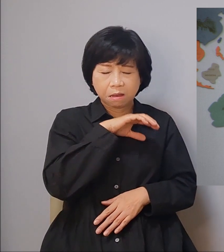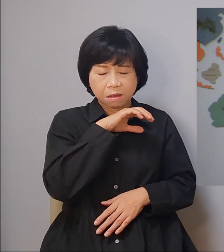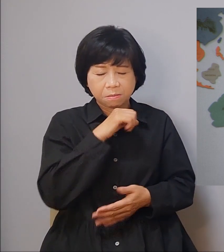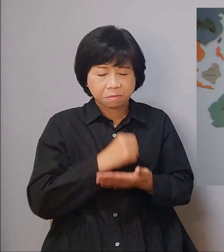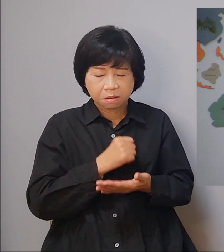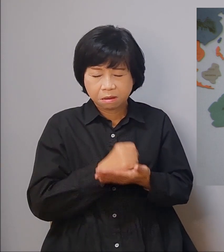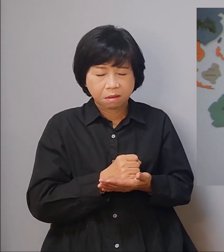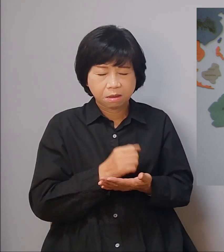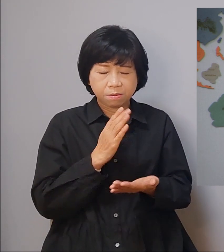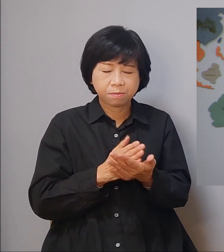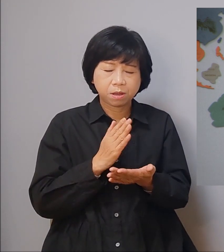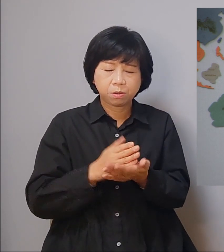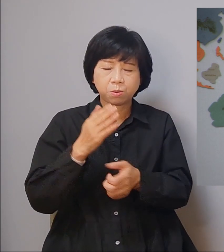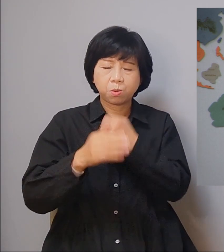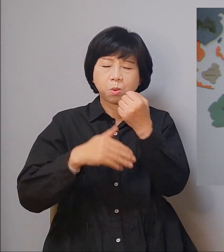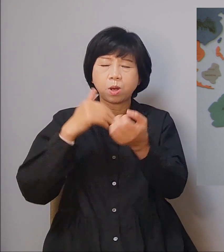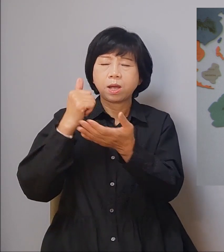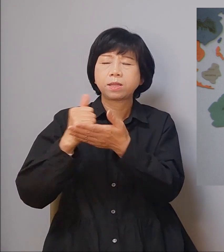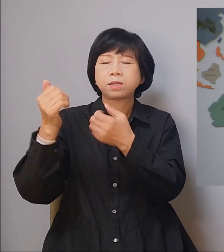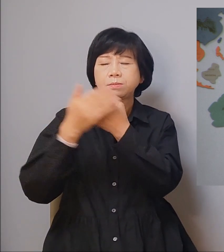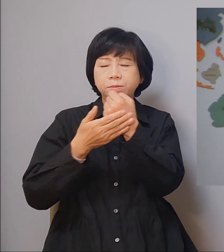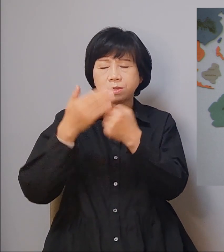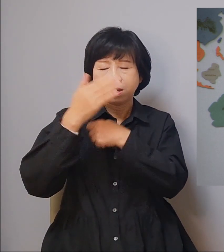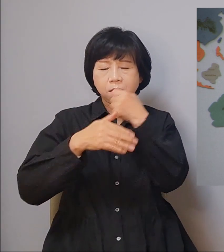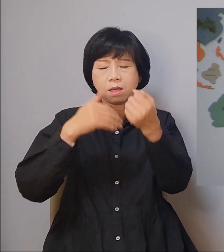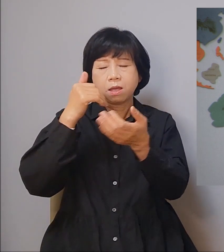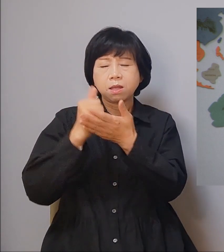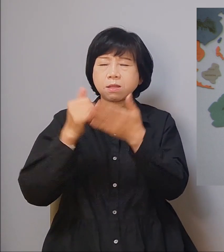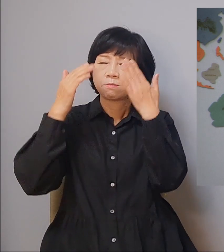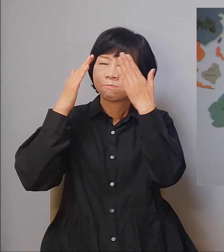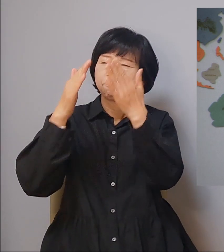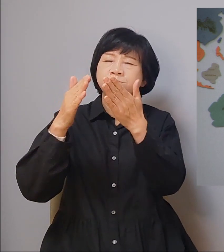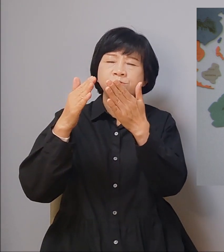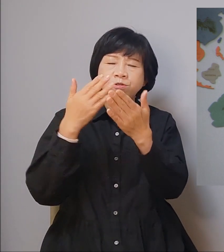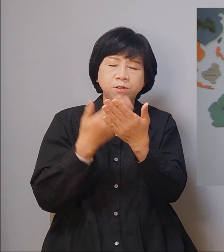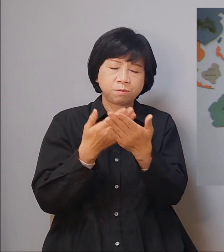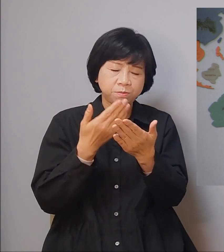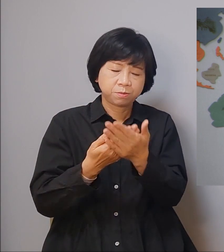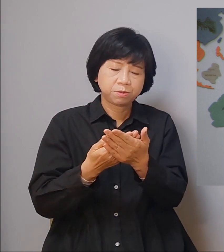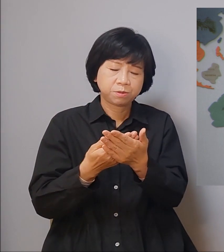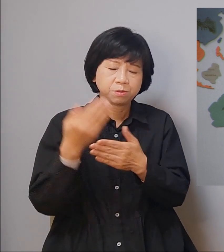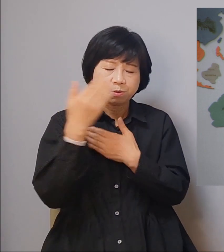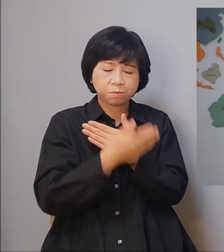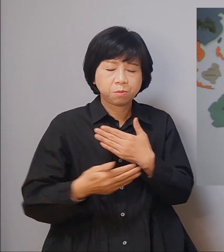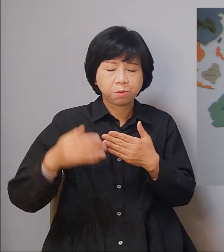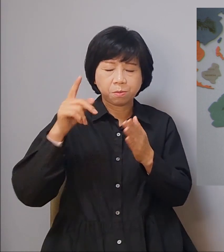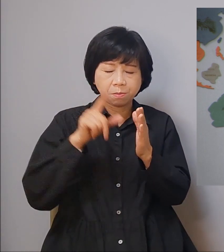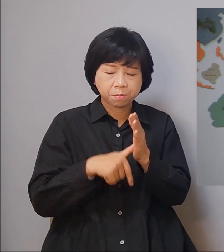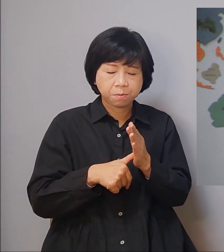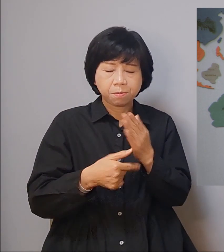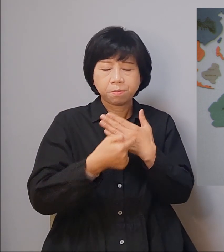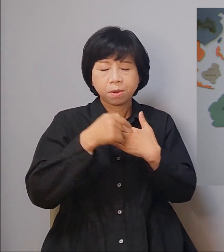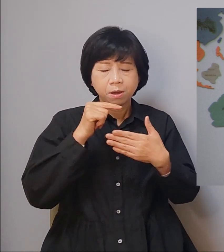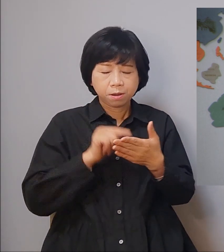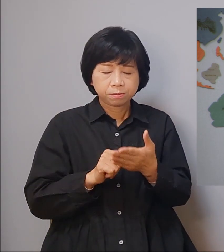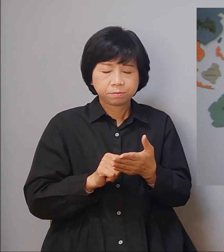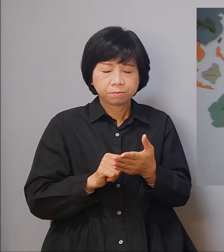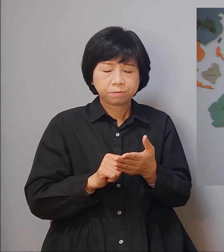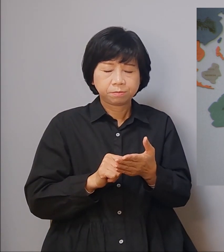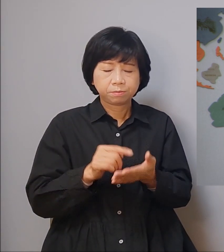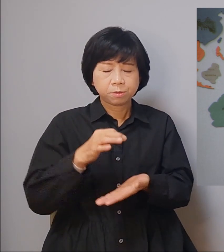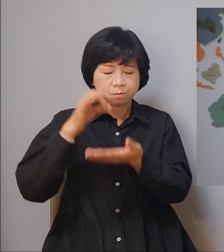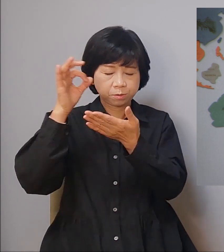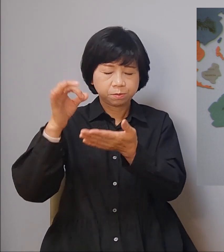그 손길을 찾을 수 있도록 하나님 역사하여 주시옵소서. 이 시간 몸과 마음과 시간과 예물로 하나님 앞에